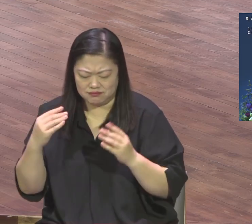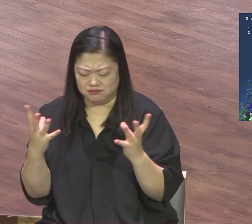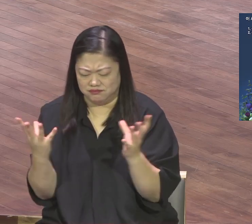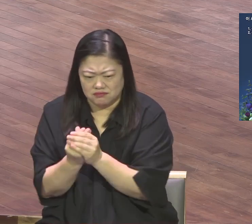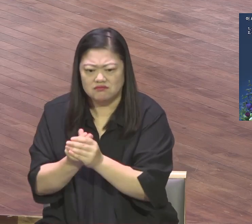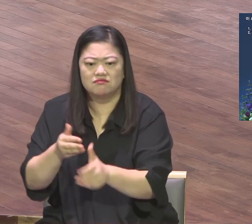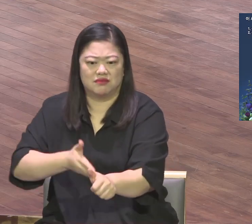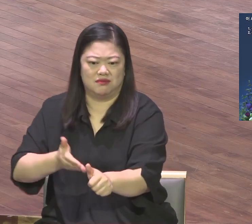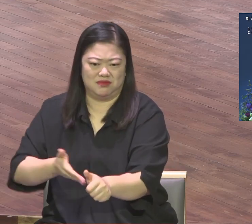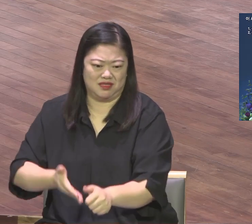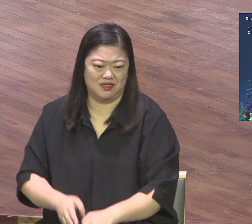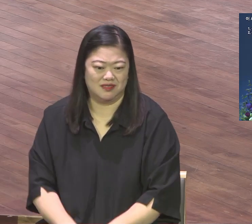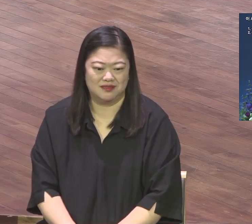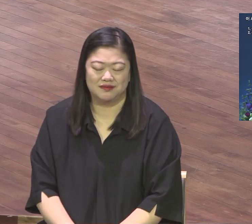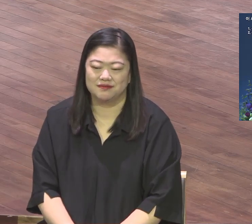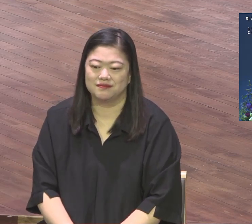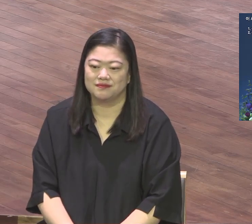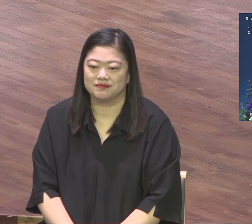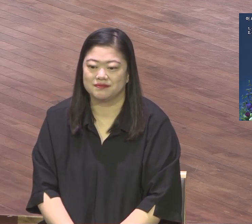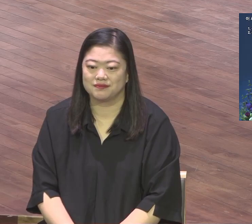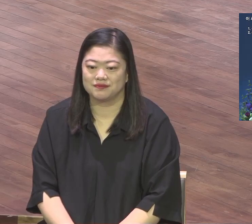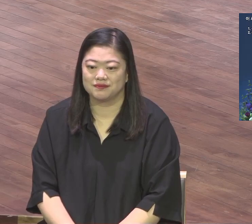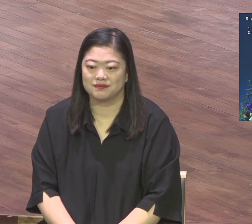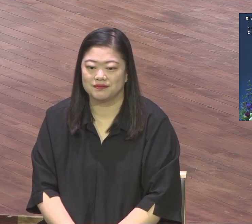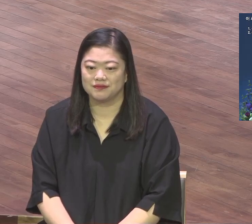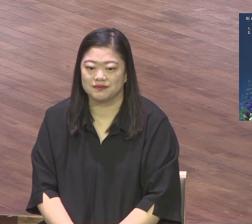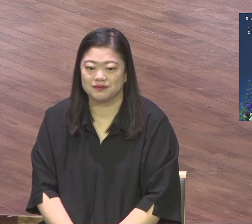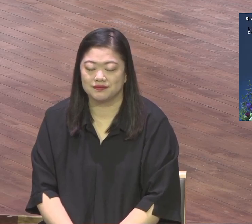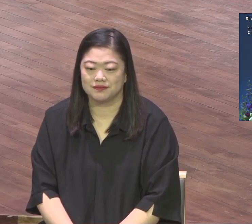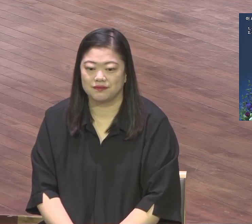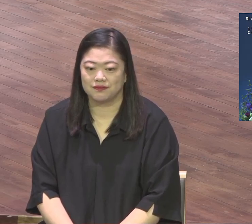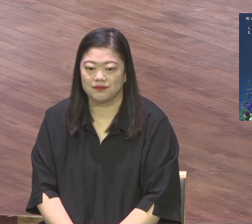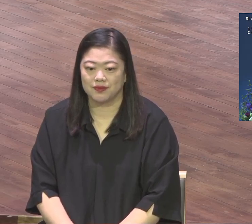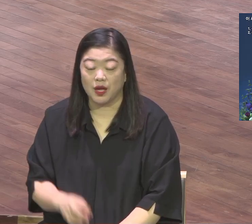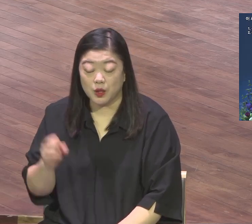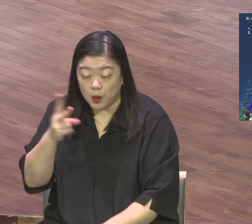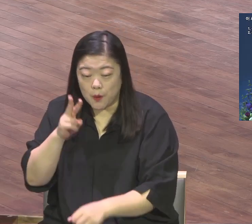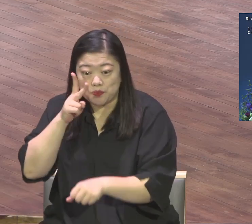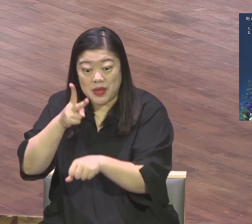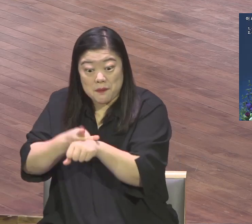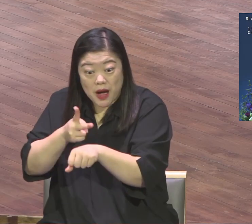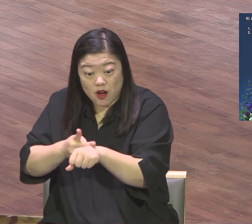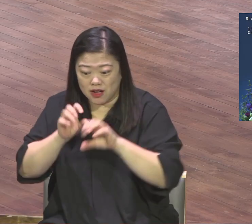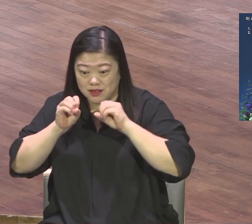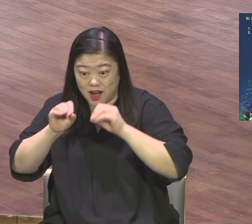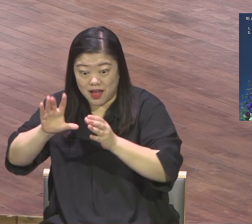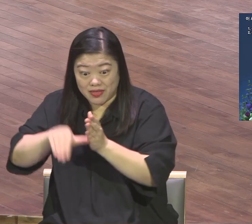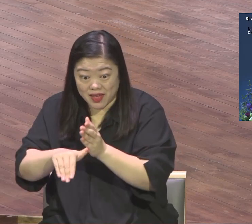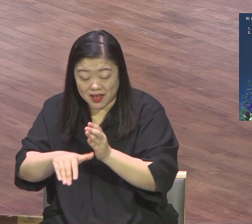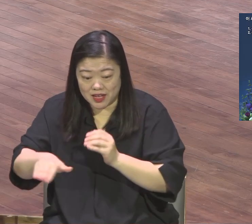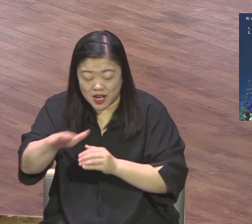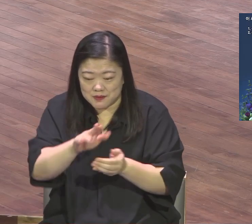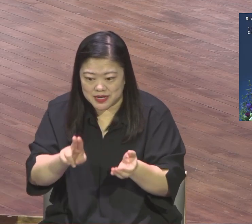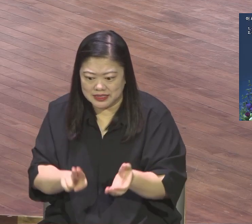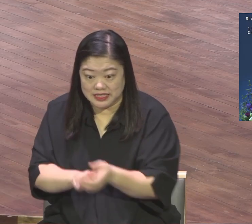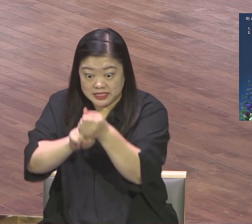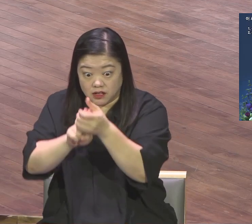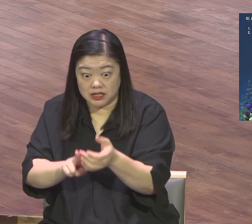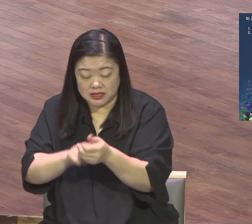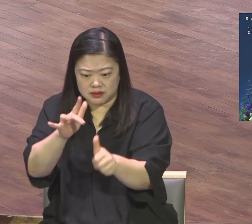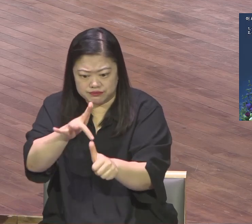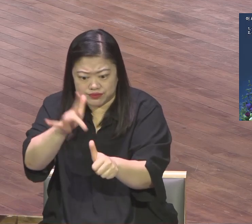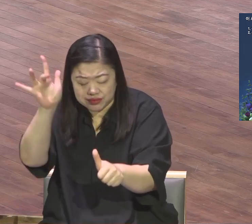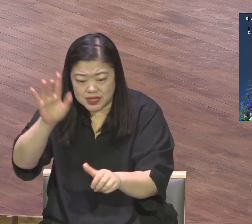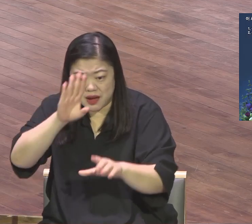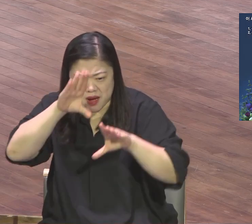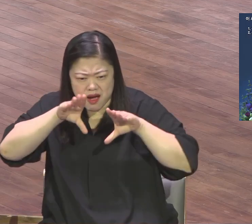신앙인으로 돌아오게 됩니다. 그리고 마술을 향하던 많은 사람들이 마술을 그 당시 굉장했는데 이 마술을 향한 사람 다